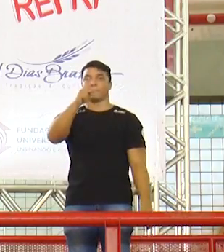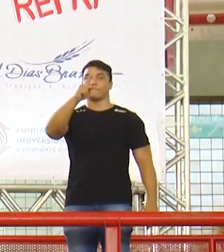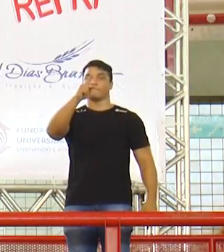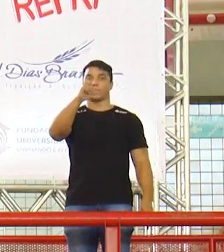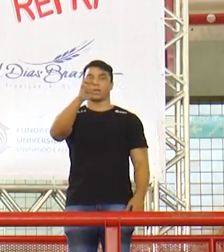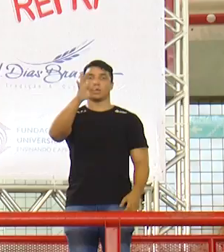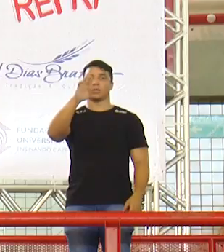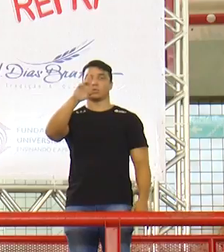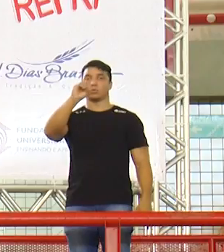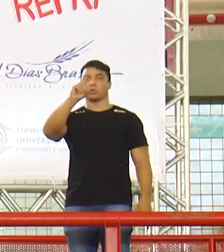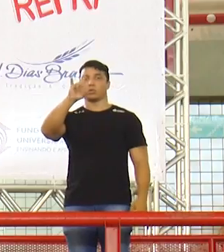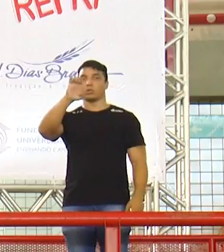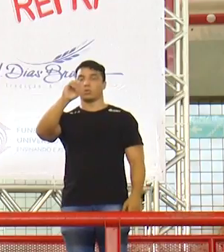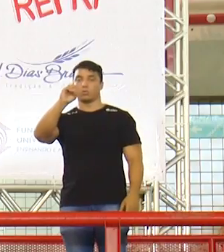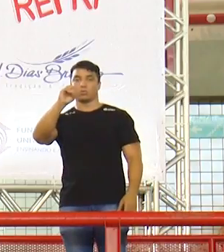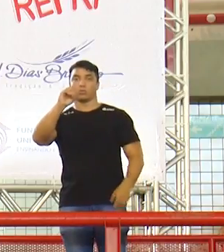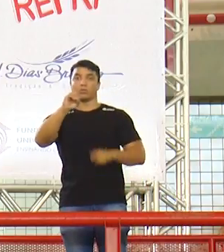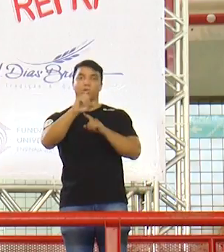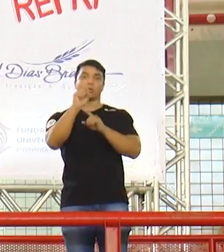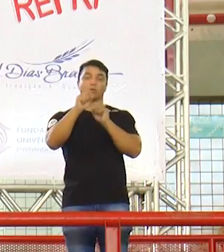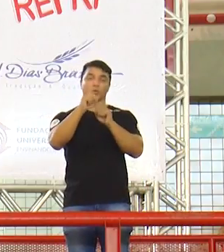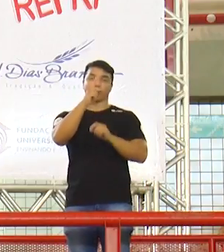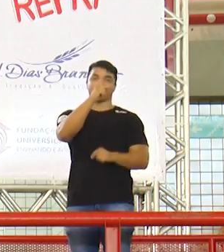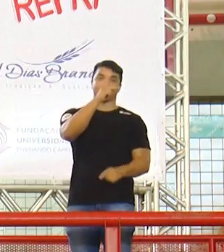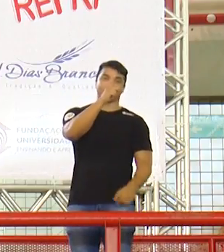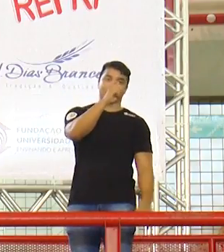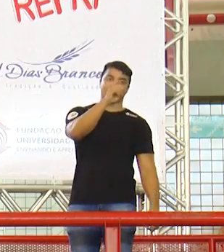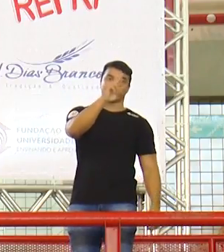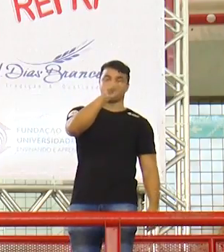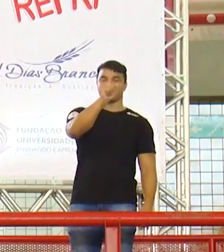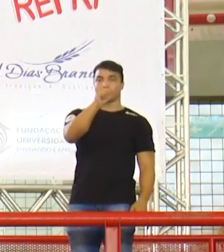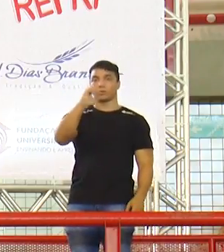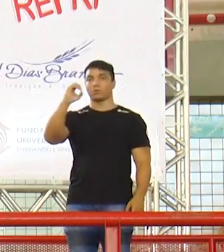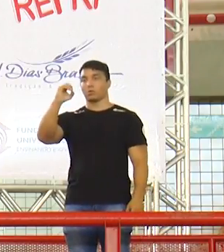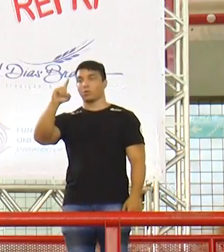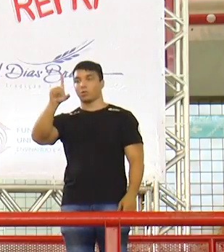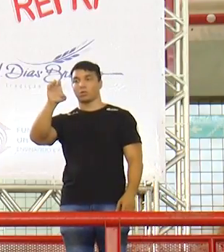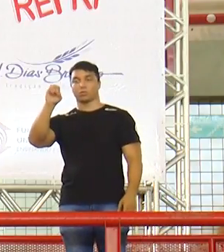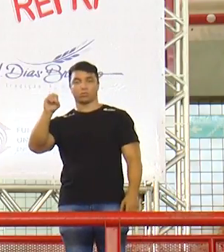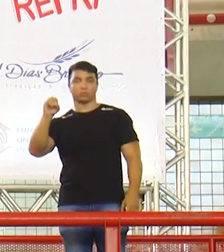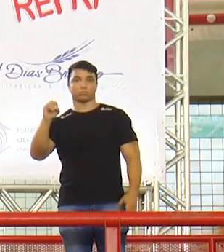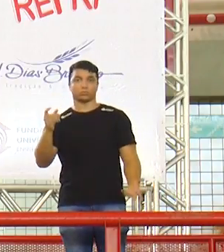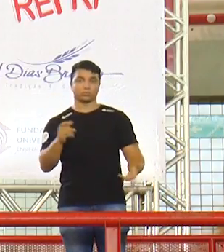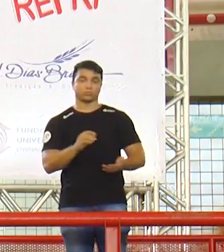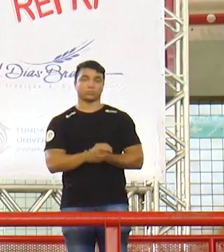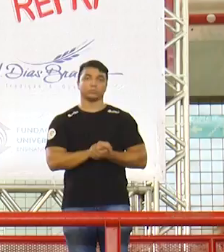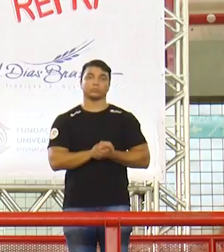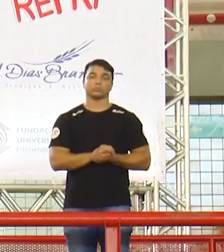Petróleo é a fusão das palavras pedra e óleo.